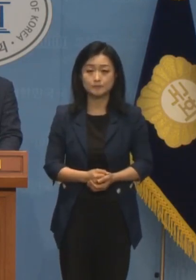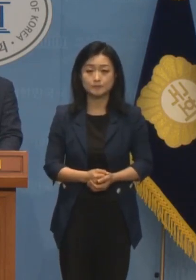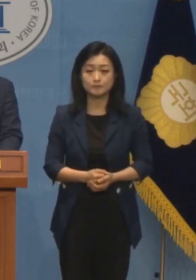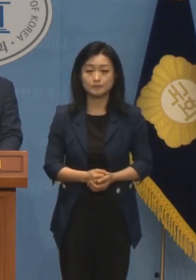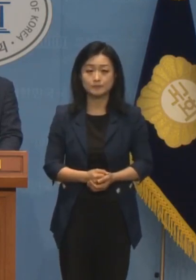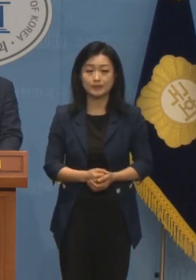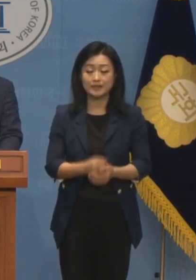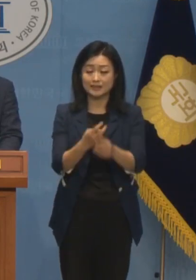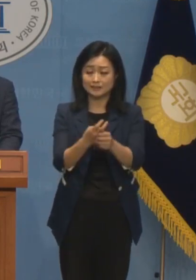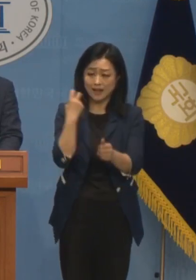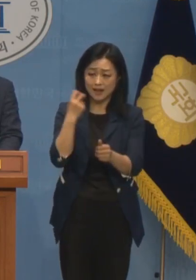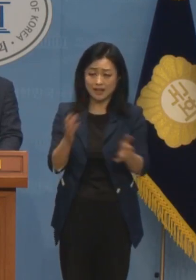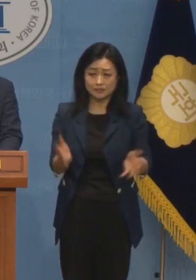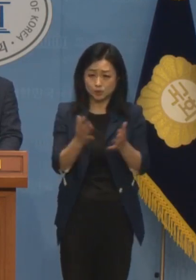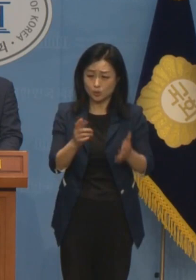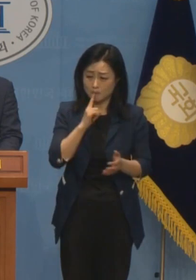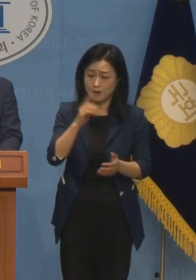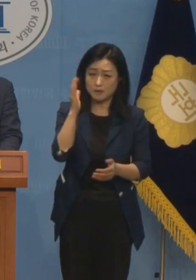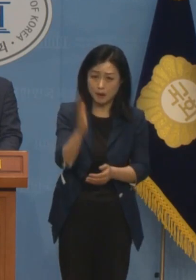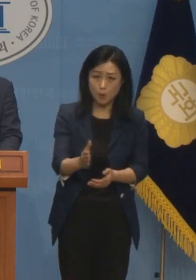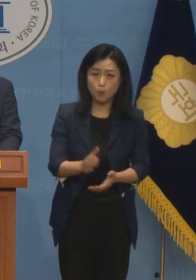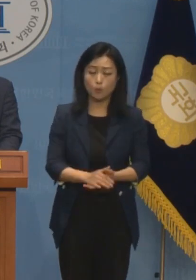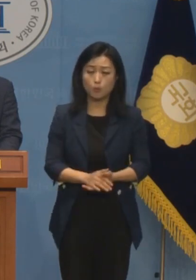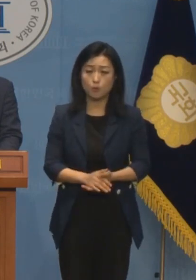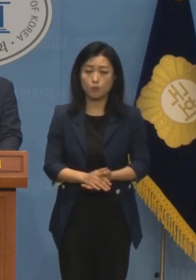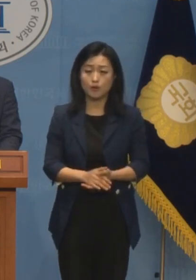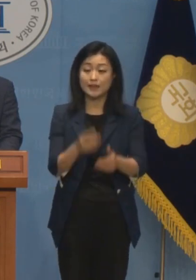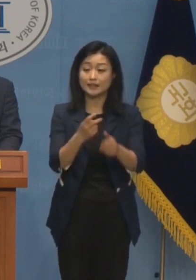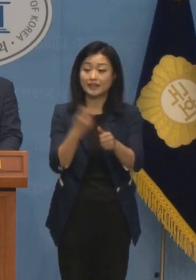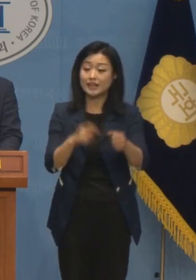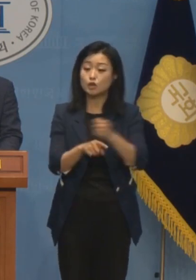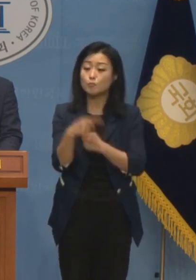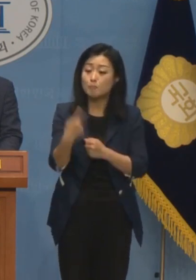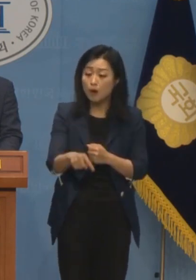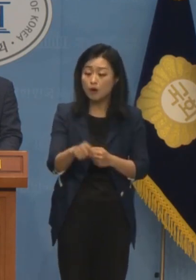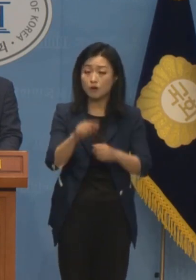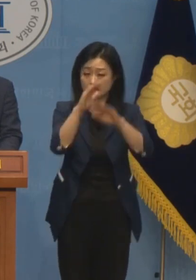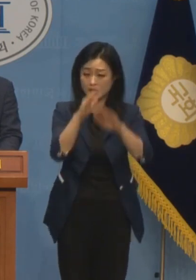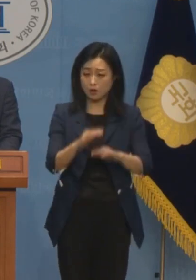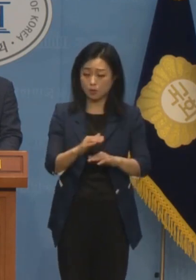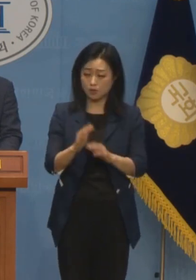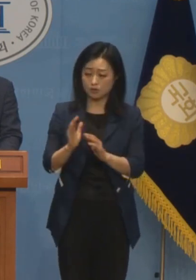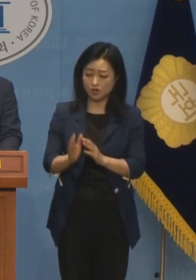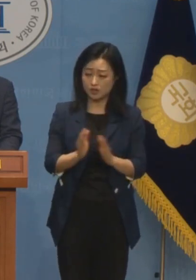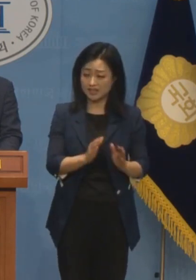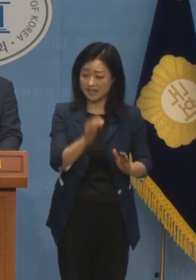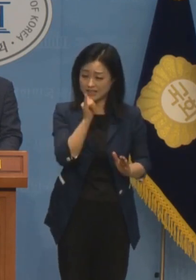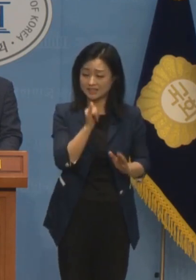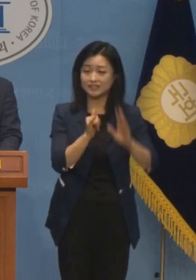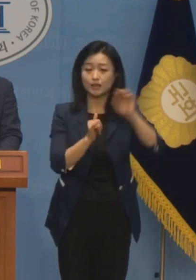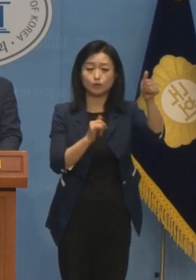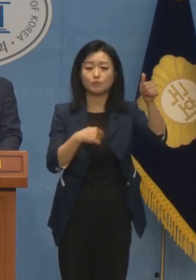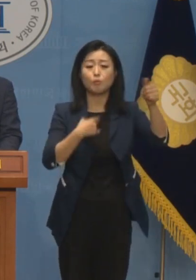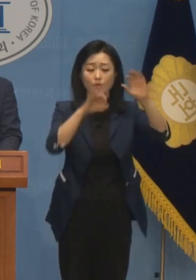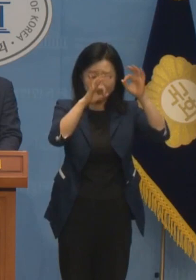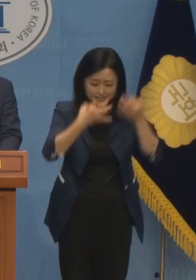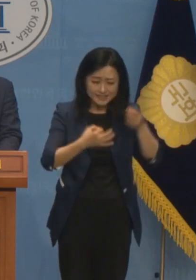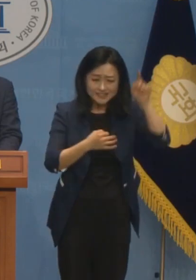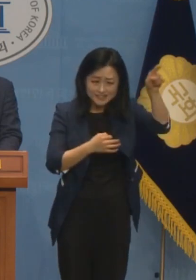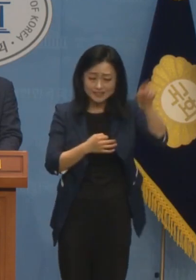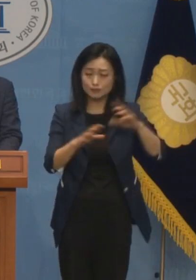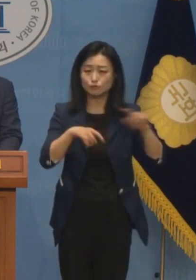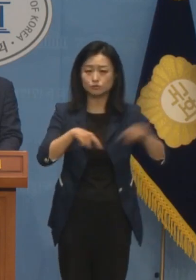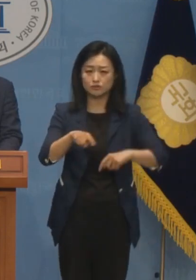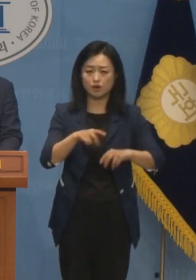난데없이 탄핵 선동 운운하시기 전에 탄핵 사유를 차곡차곡 정립해 나가고 있는 대통령의 일방적